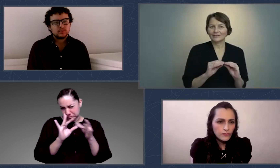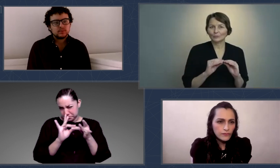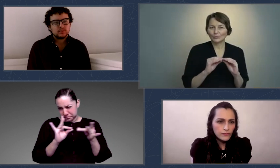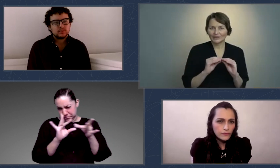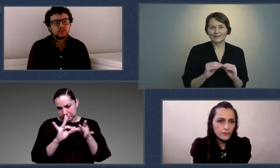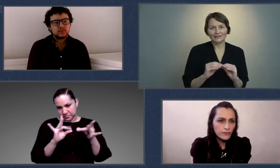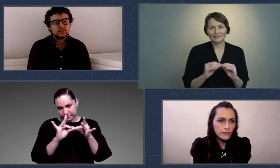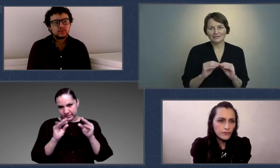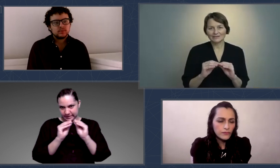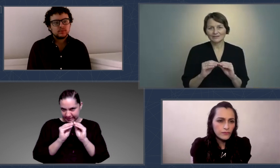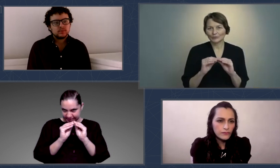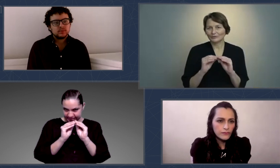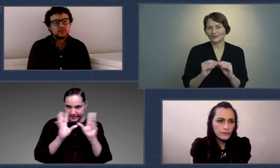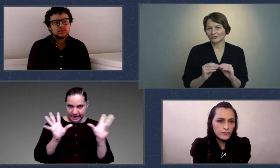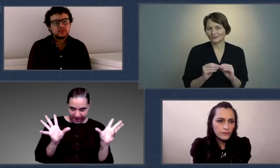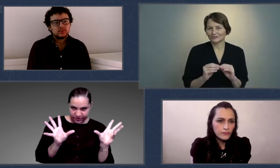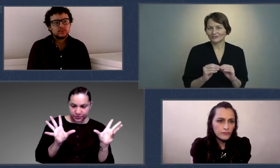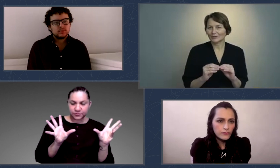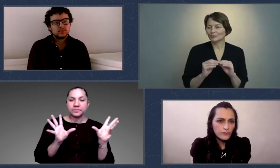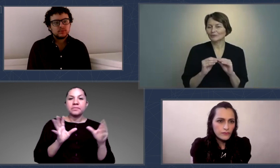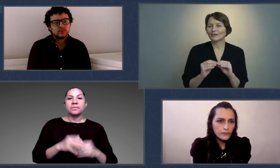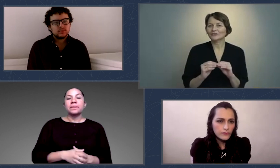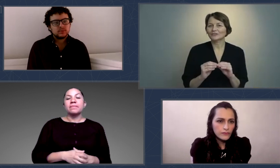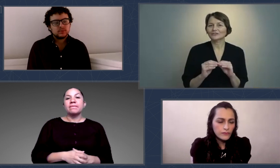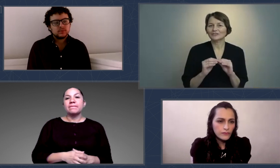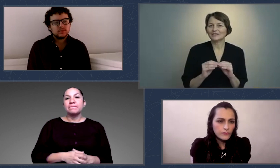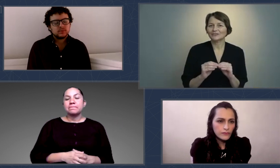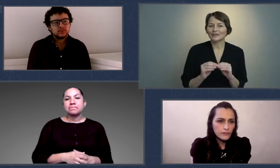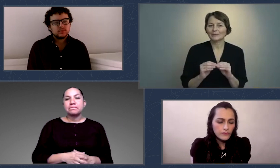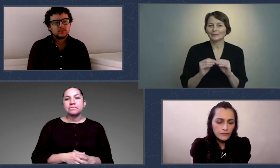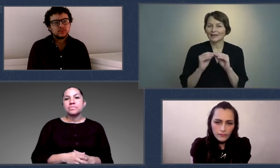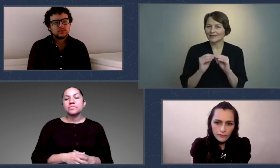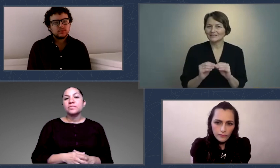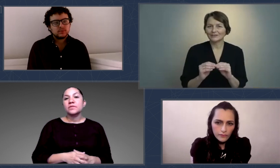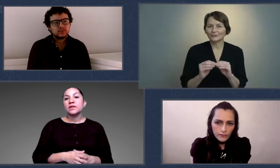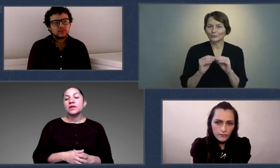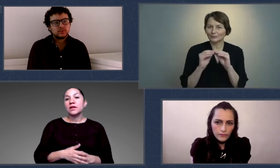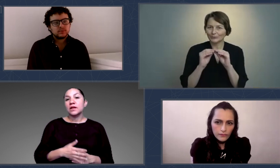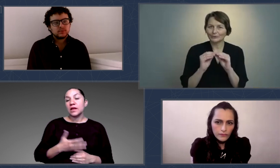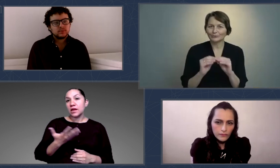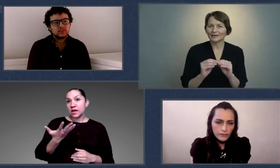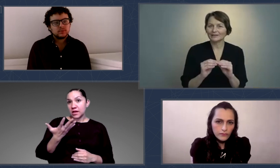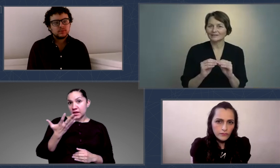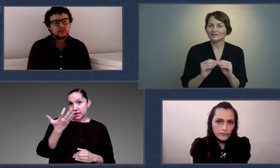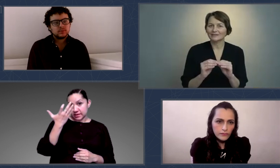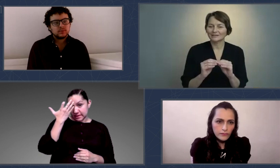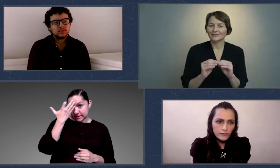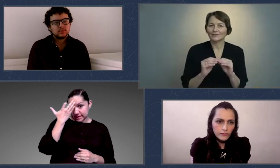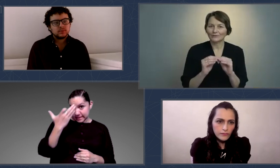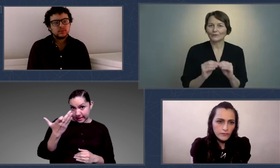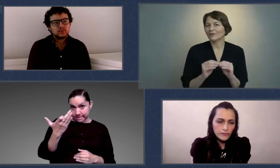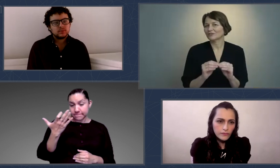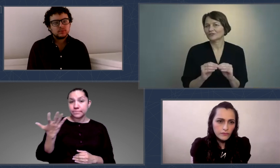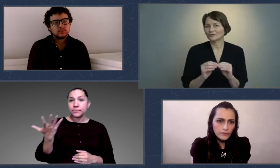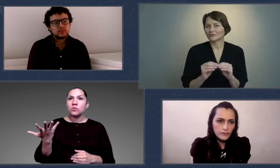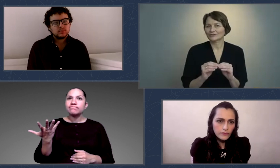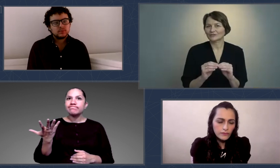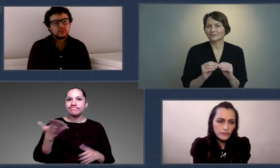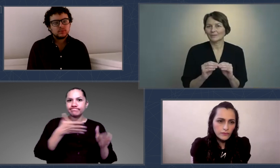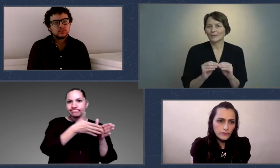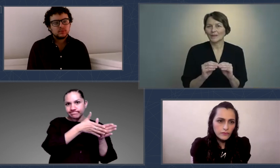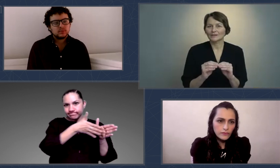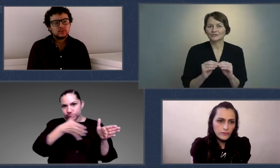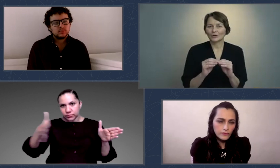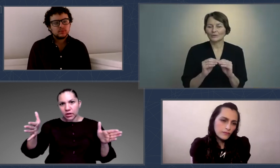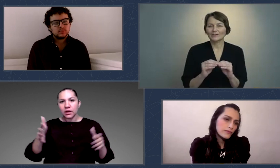out interpretation just out of the love for their la la profession. que no, So o I sea, que think no debe haber personas que anyone interpreten nada